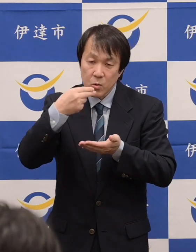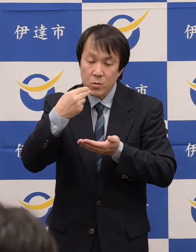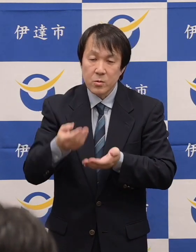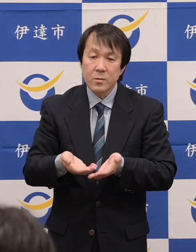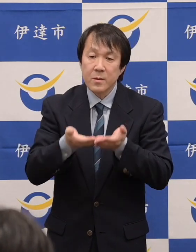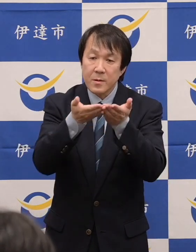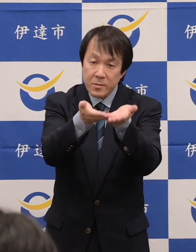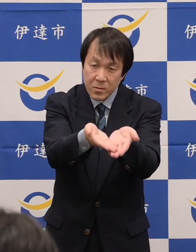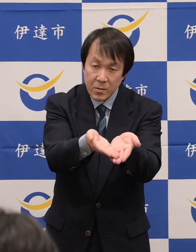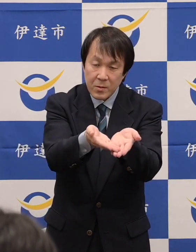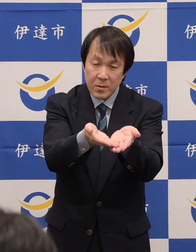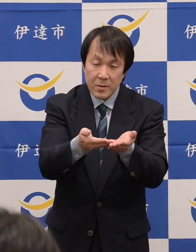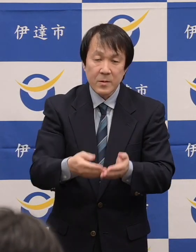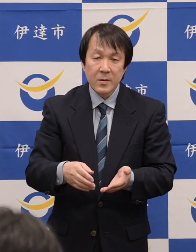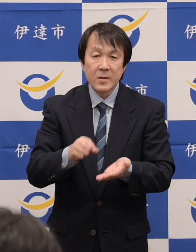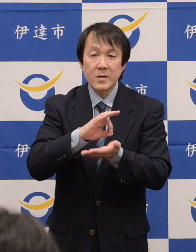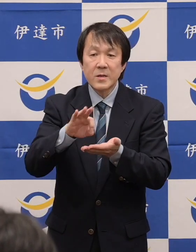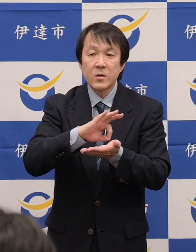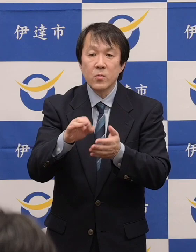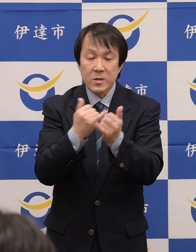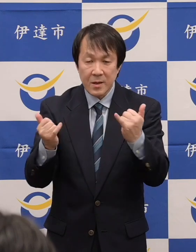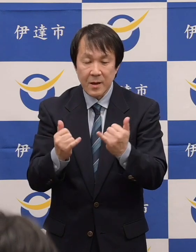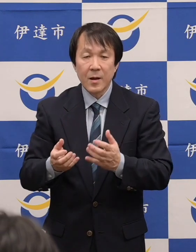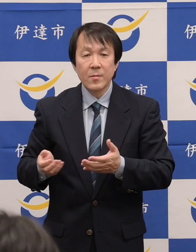が入るという形になります。 わ